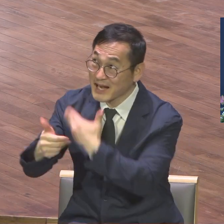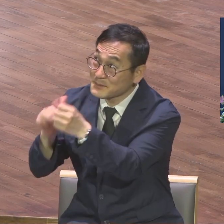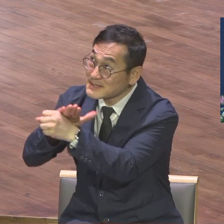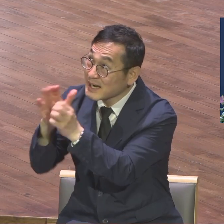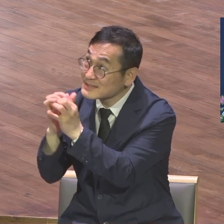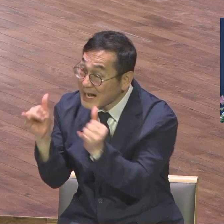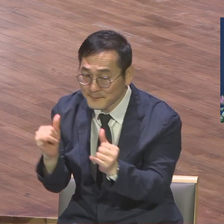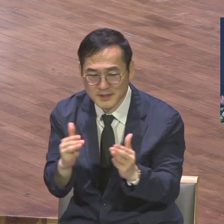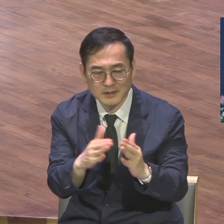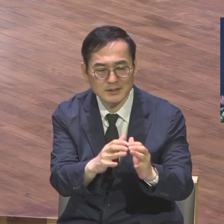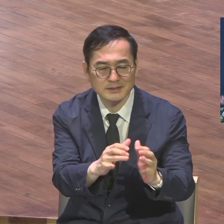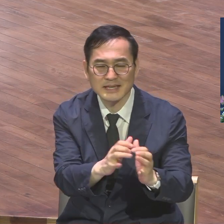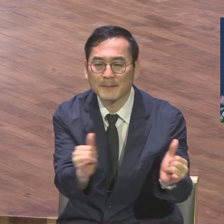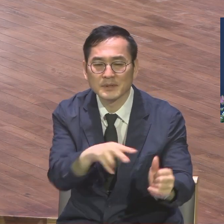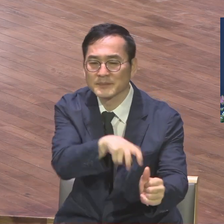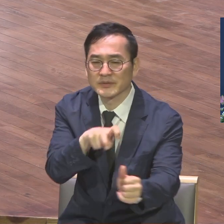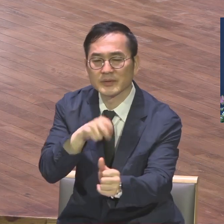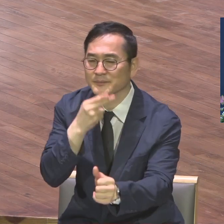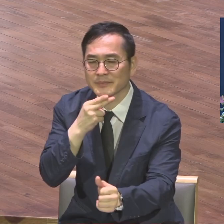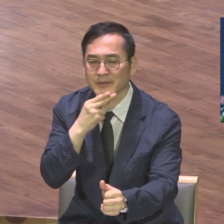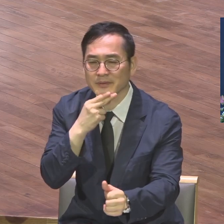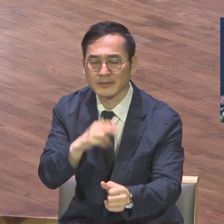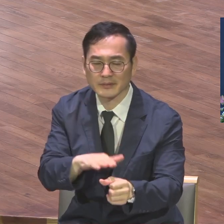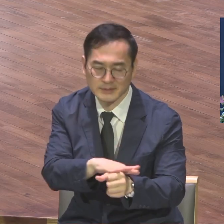절대 사람을 미워할 수가 없어요.